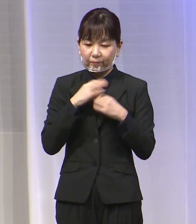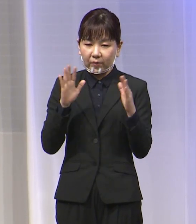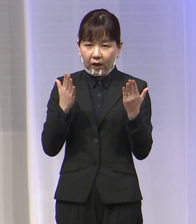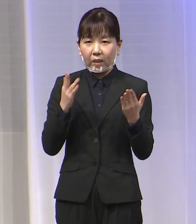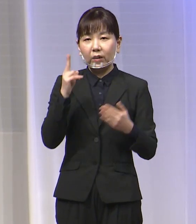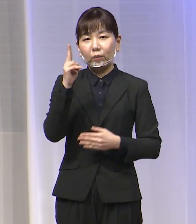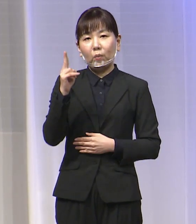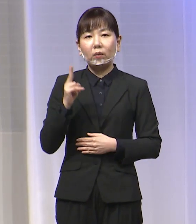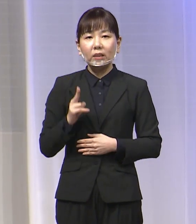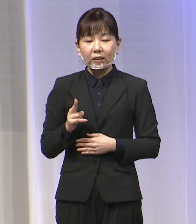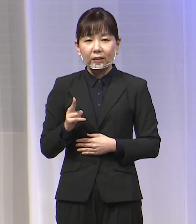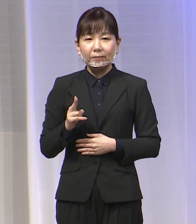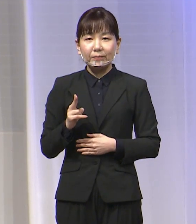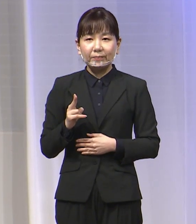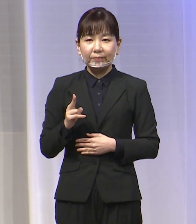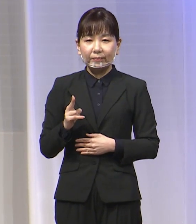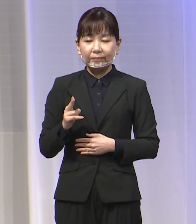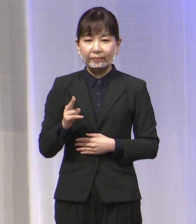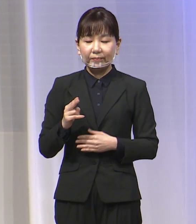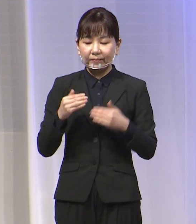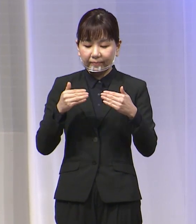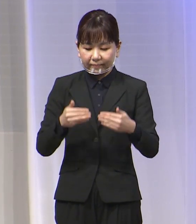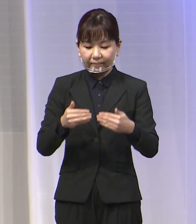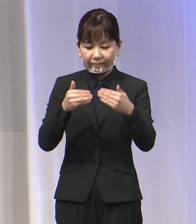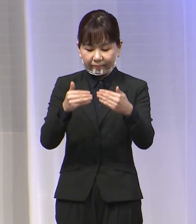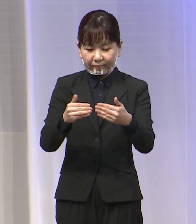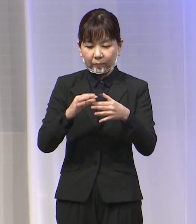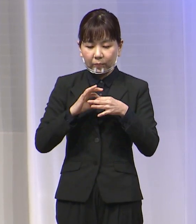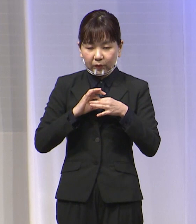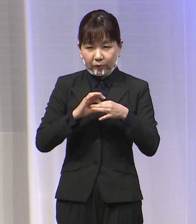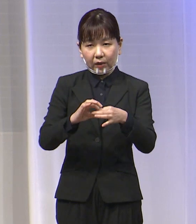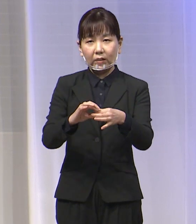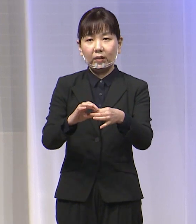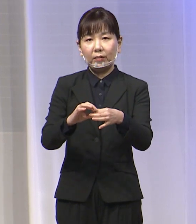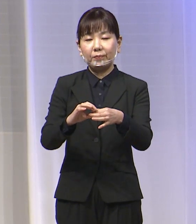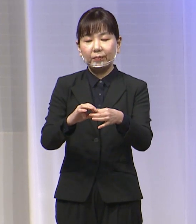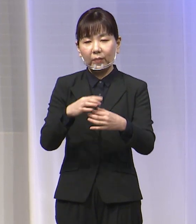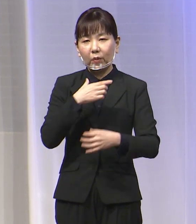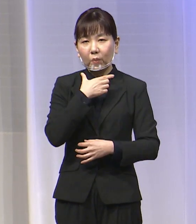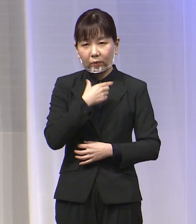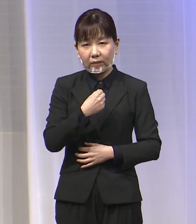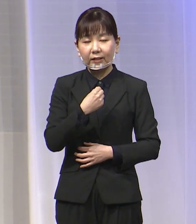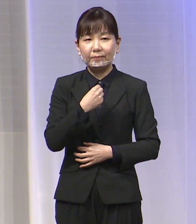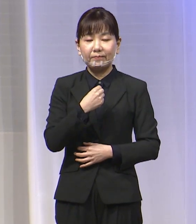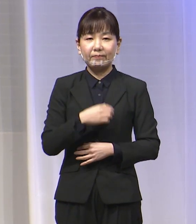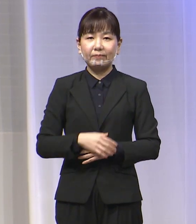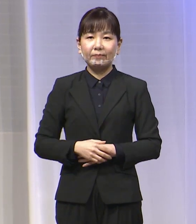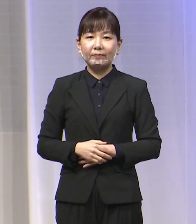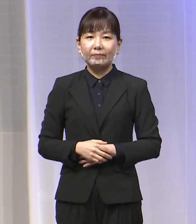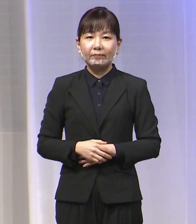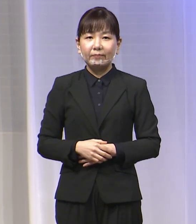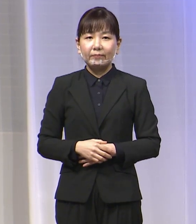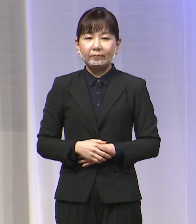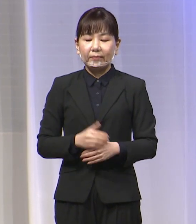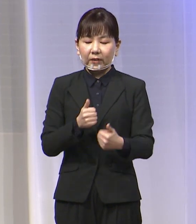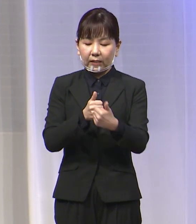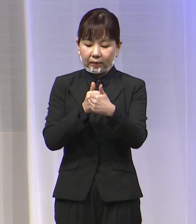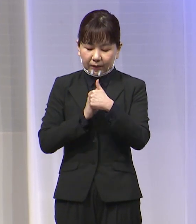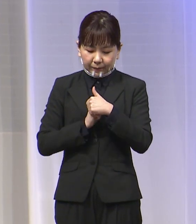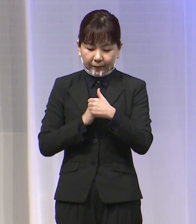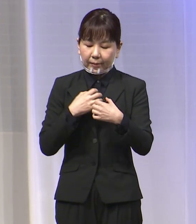ことがないよう歩み続けていただきたいと思いますので失敗を